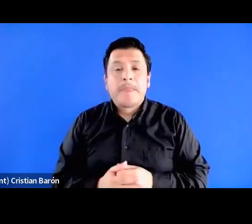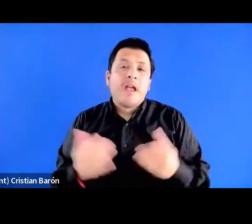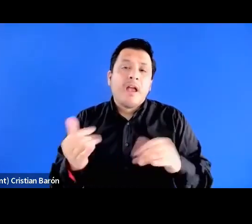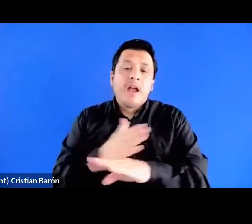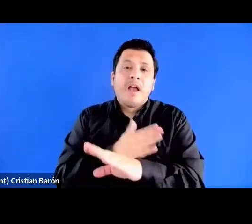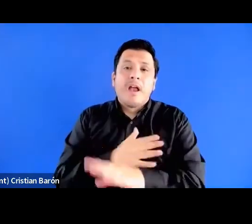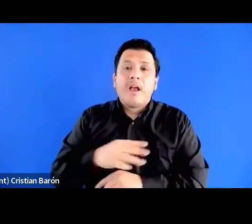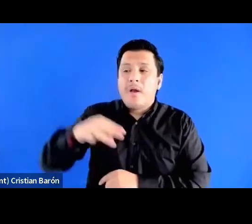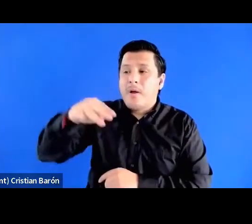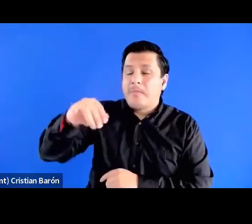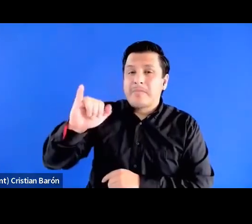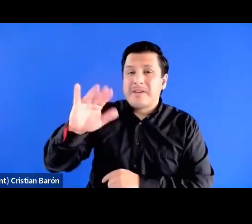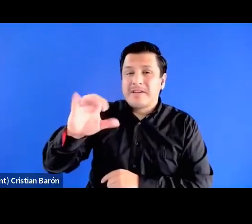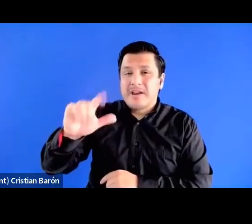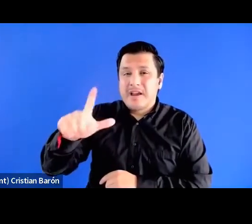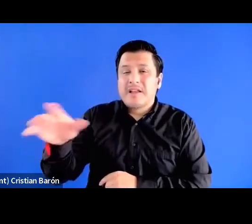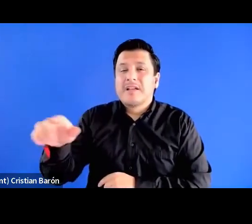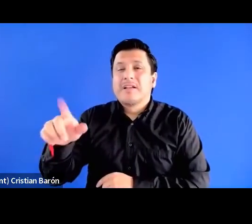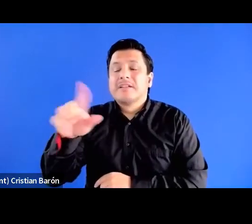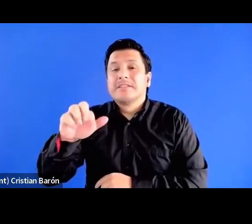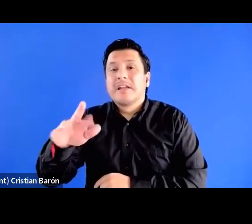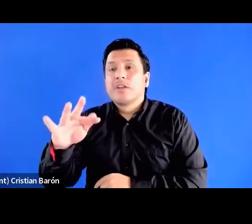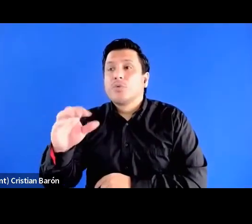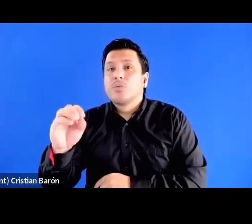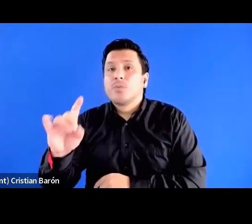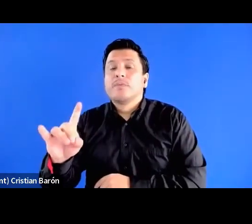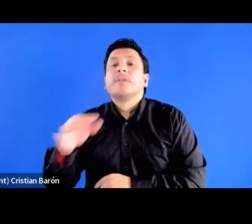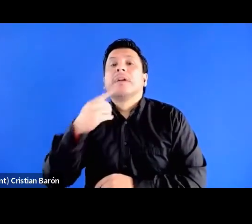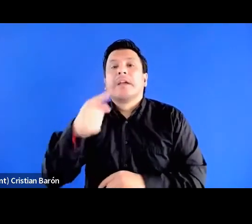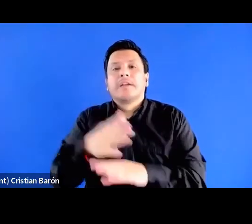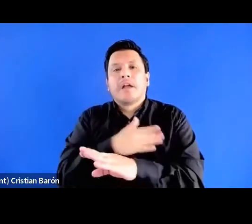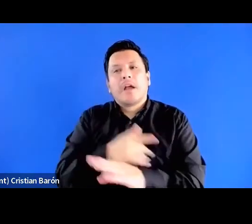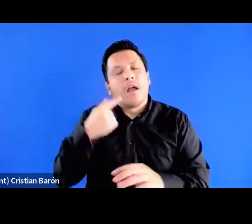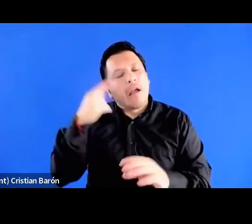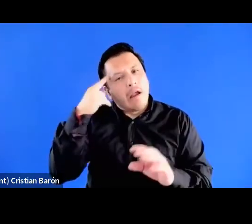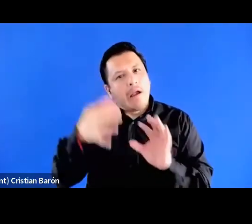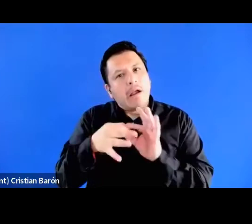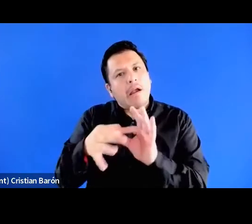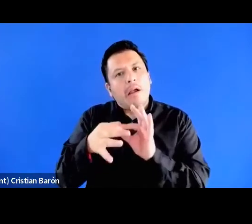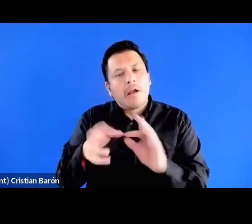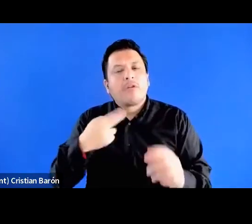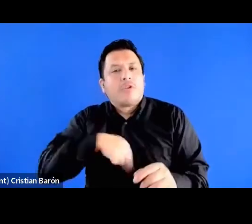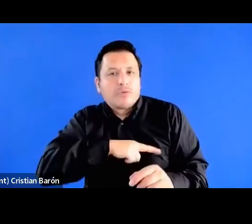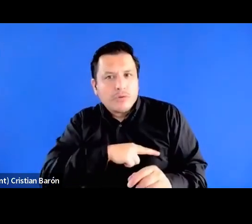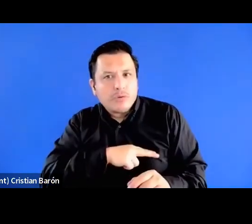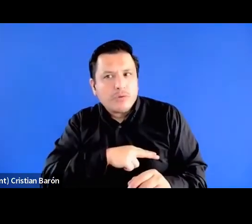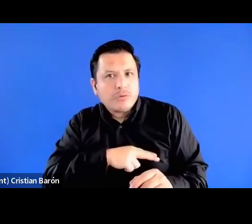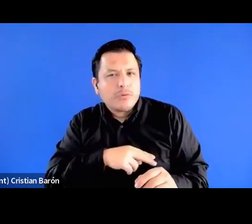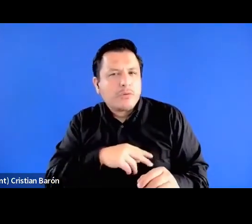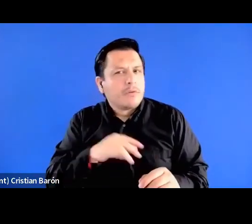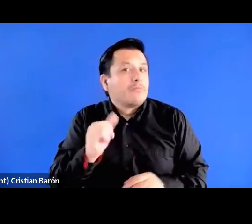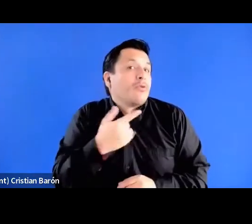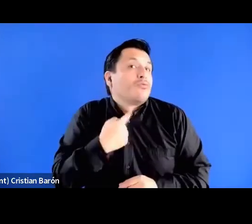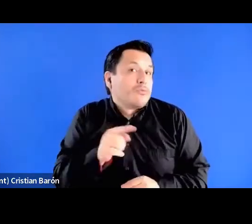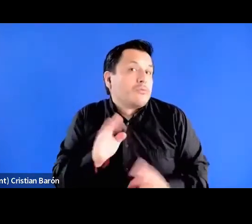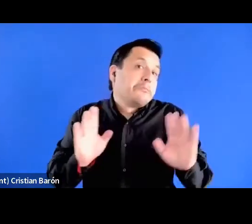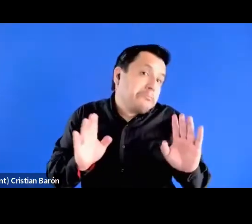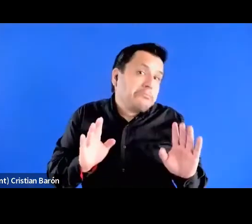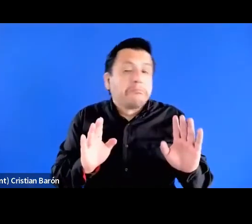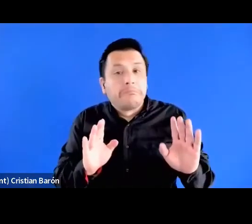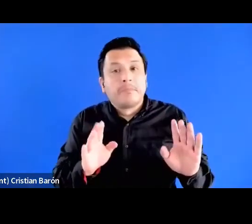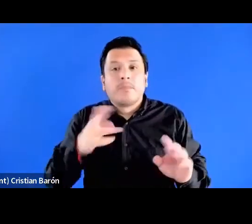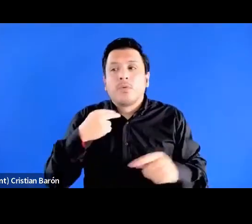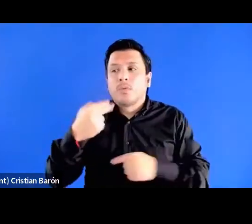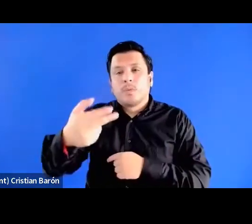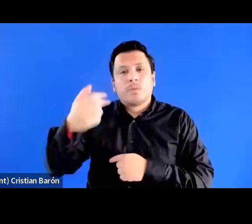a Michelle de Sertó, esta nos sitúa, y yo me incluyo en ese nosotros, nos guste o no, en una historia que no